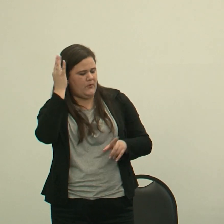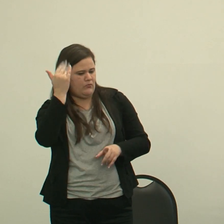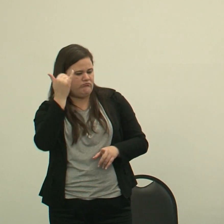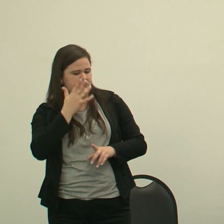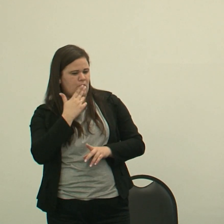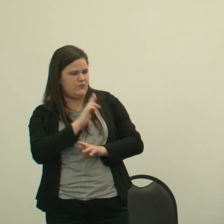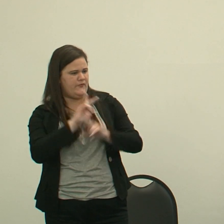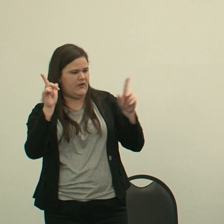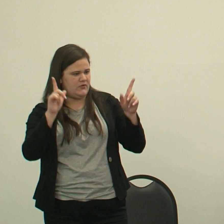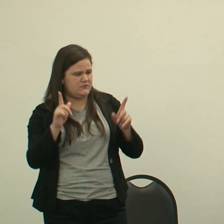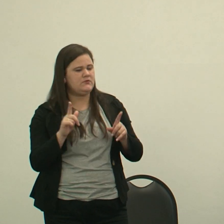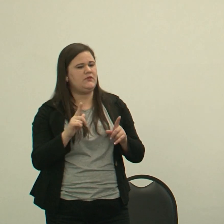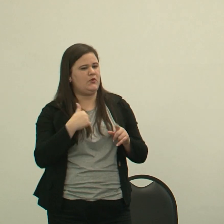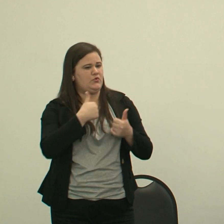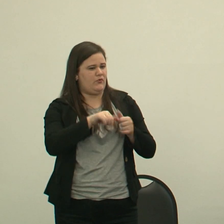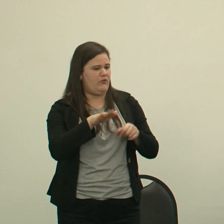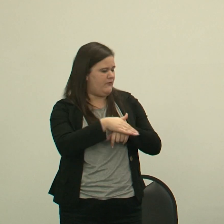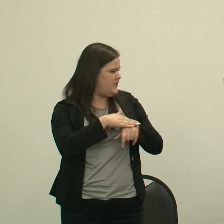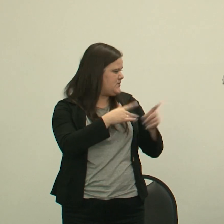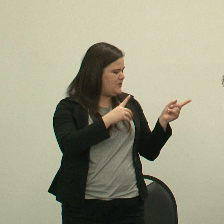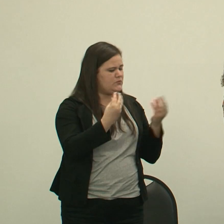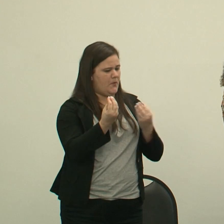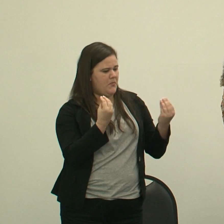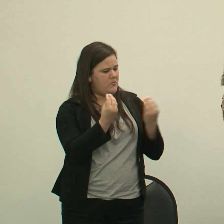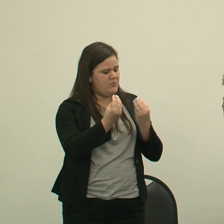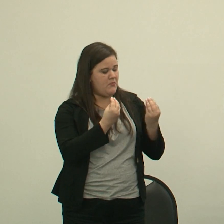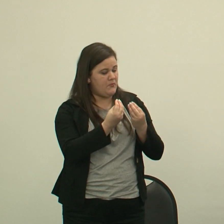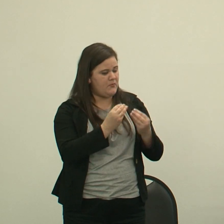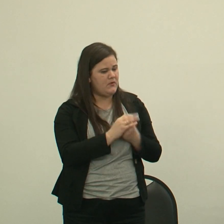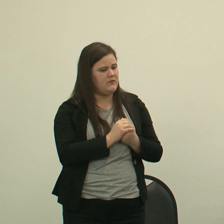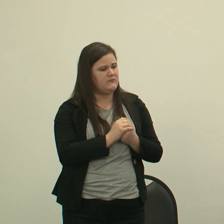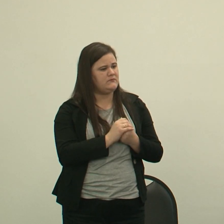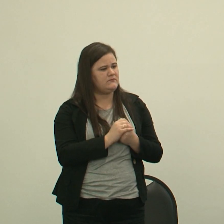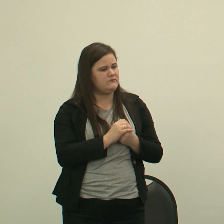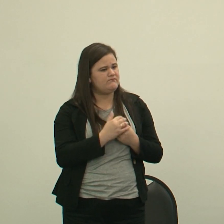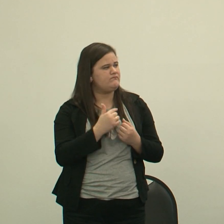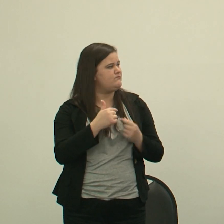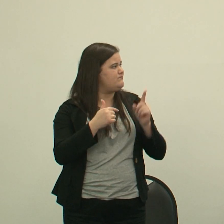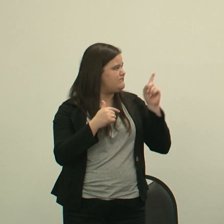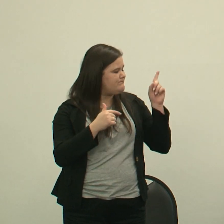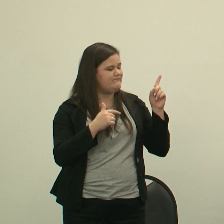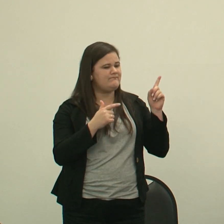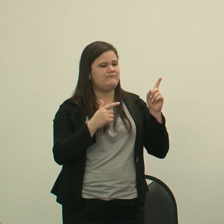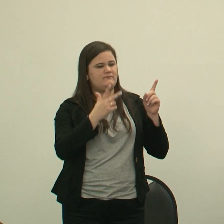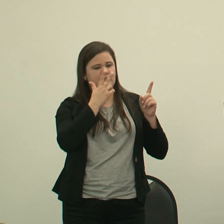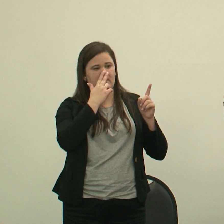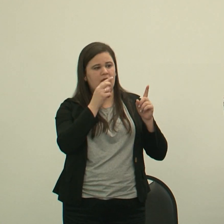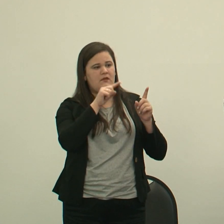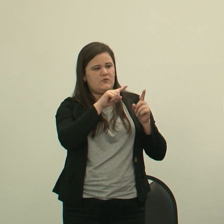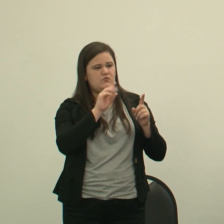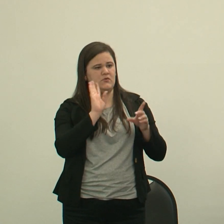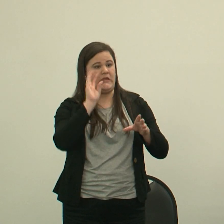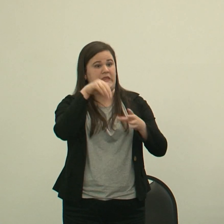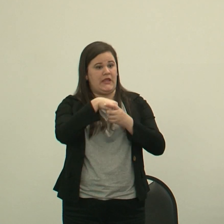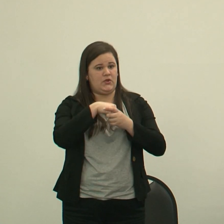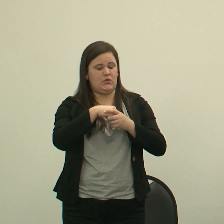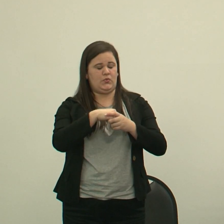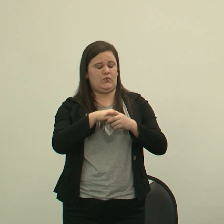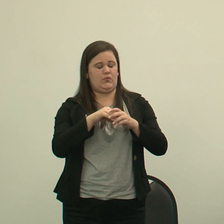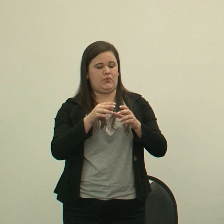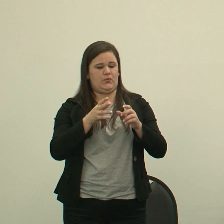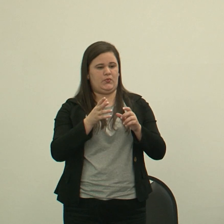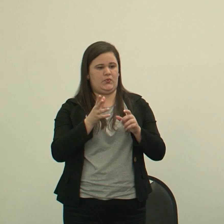eu estava conversando com a Gisele, isso aí, com certeza, essa tirinha fez parte do Letras Libras, do vestibular para